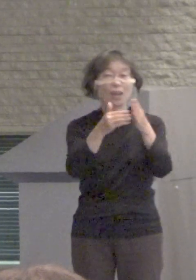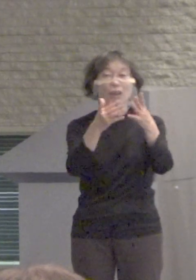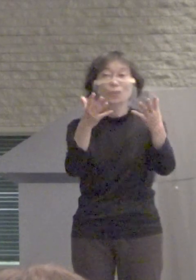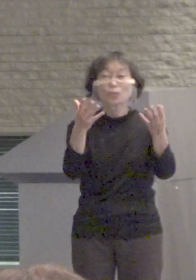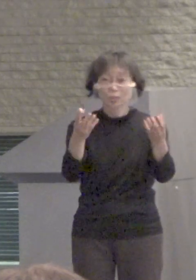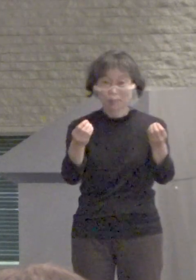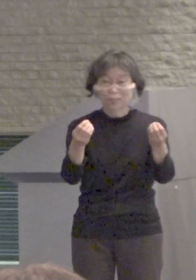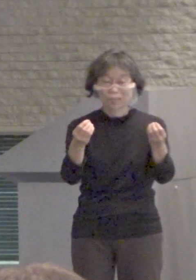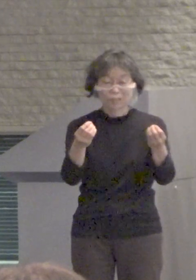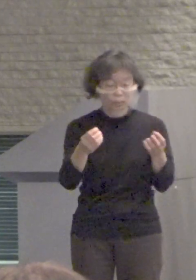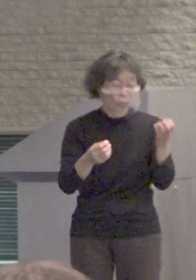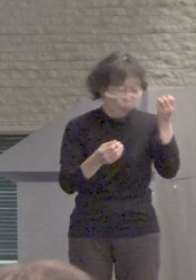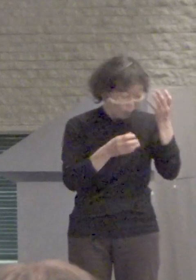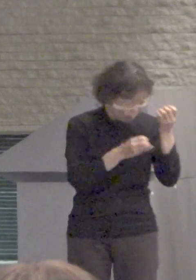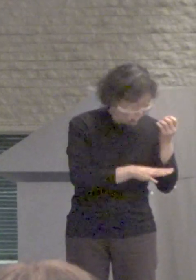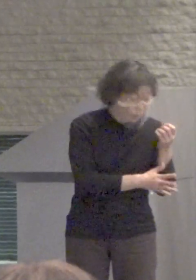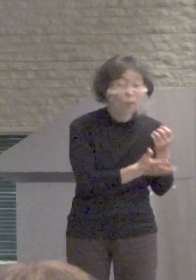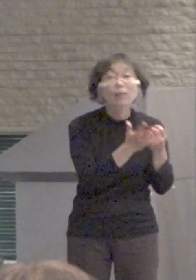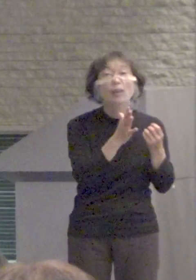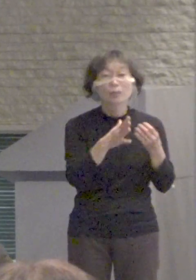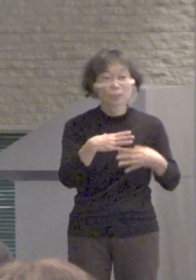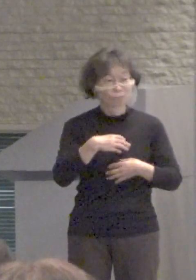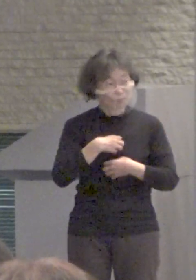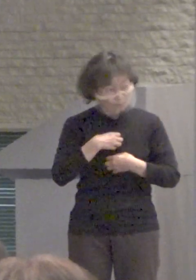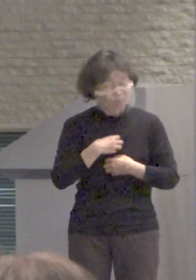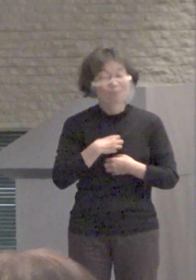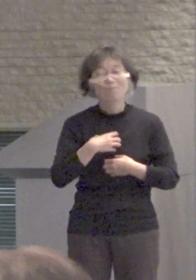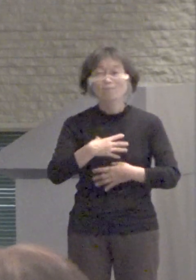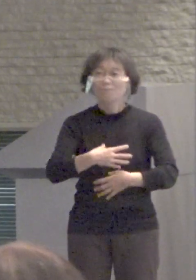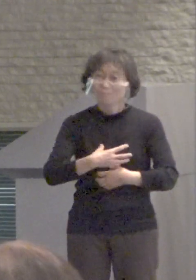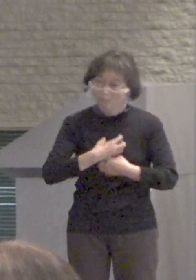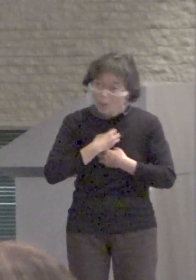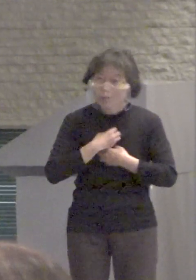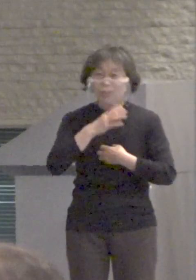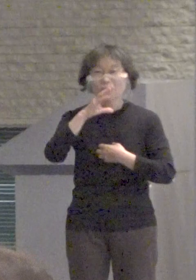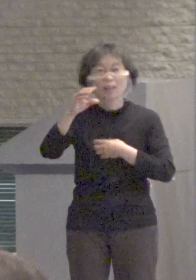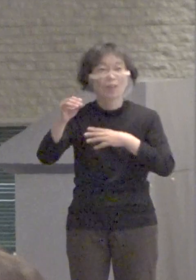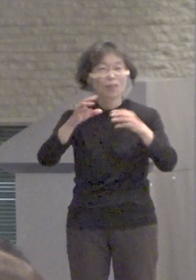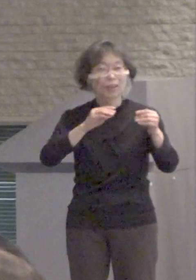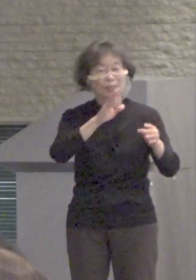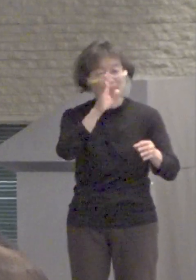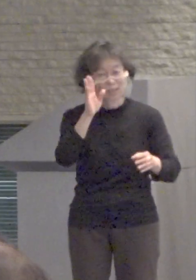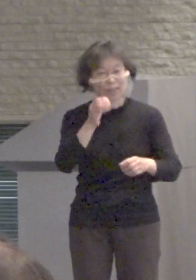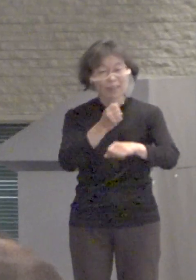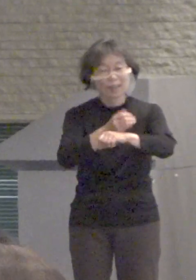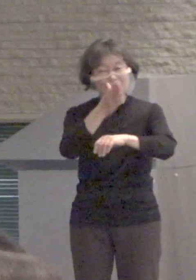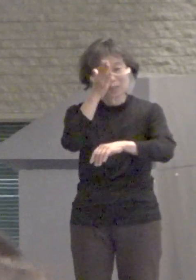お忘れ物がないようご確認の上、お気をつけてお帰りください。ありがとうございました。